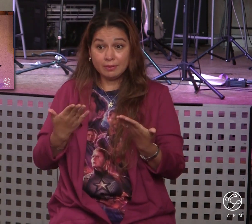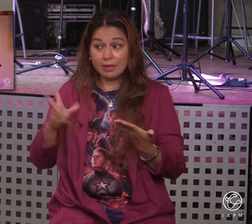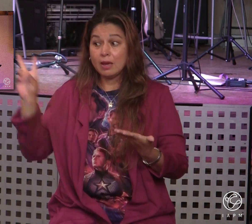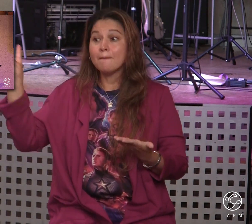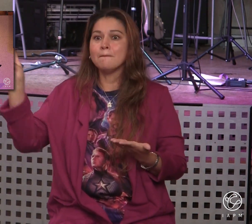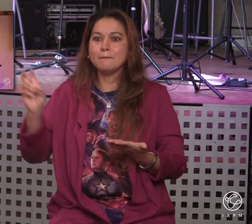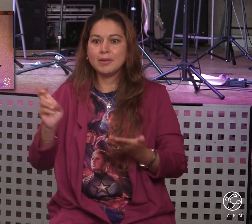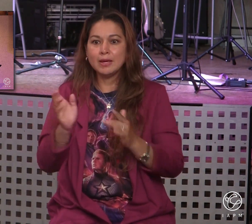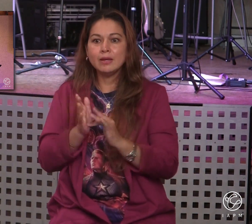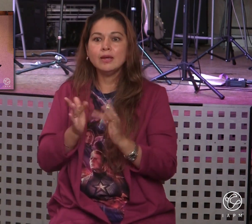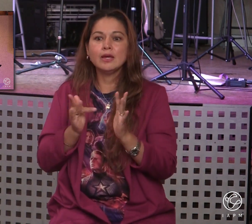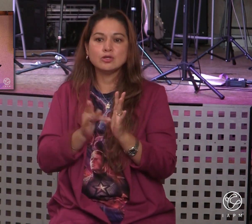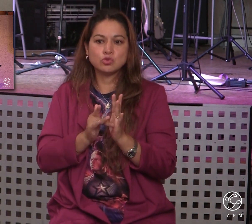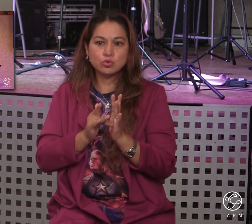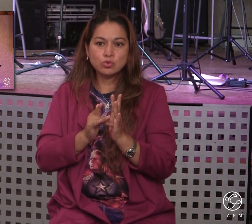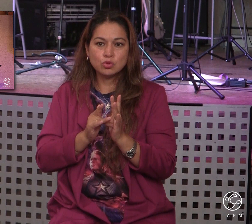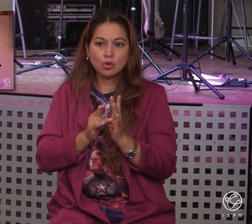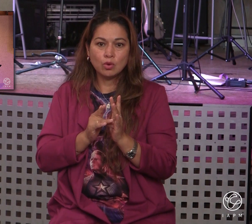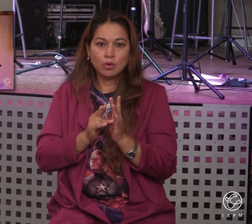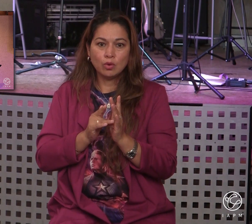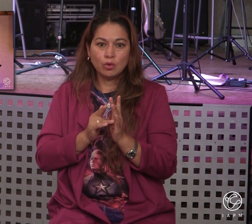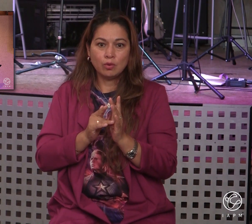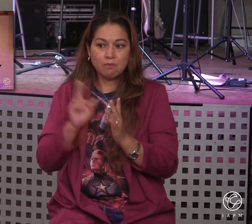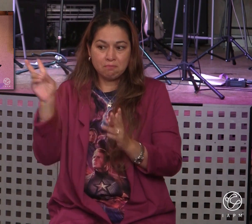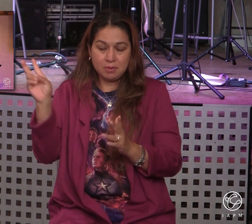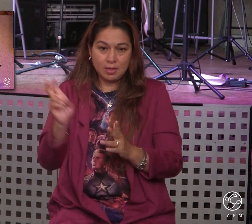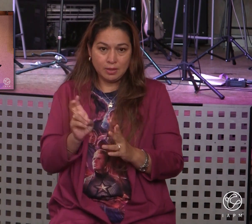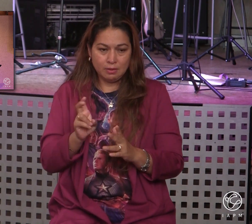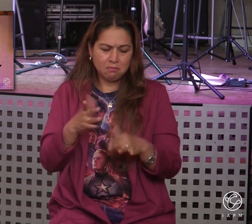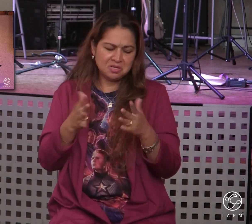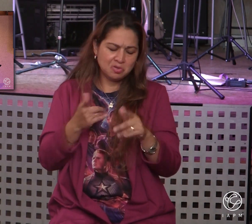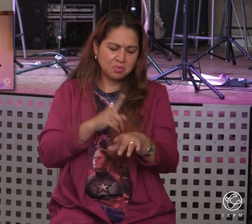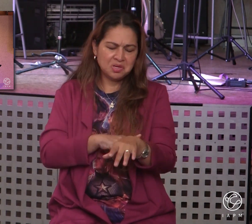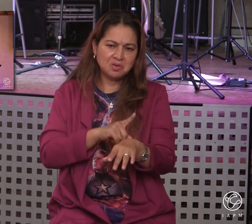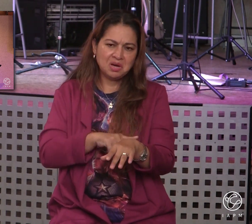Efectivamente, entre 3 de la mañana y 6 de la mañana.